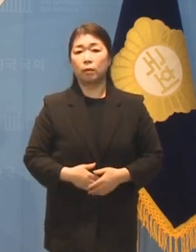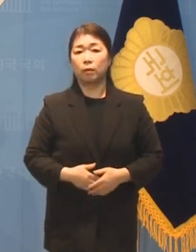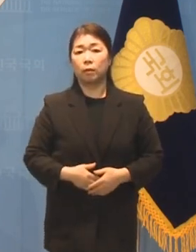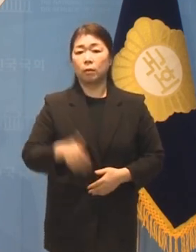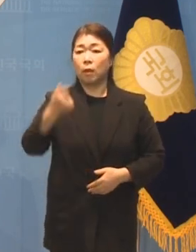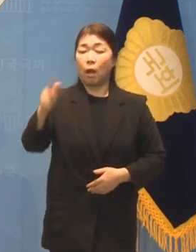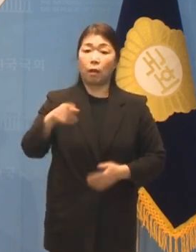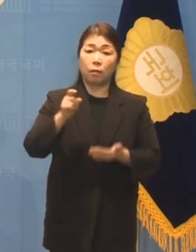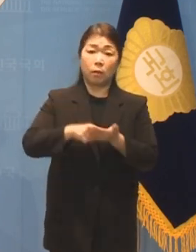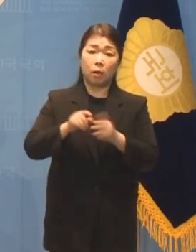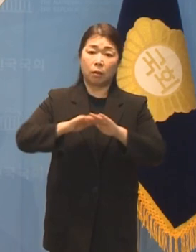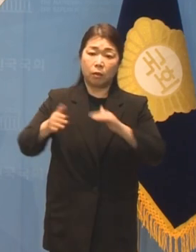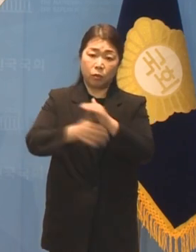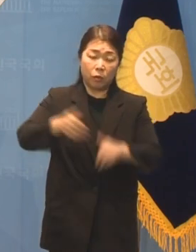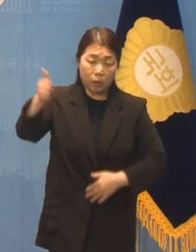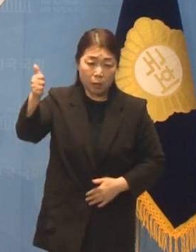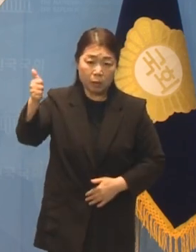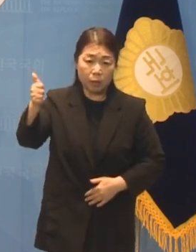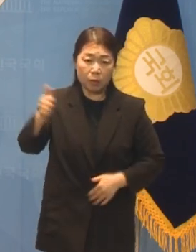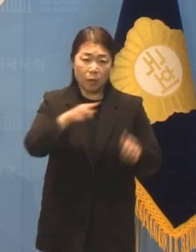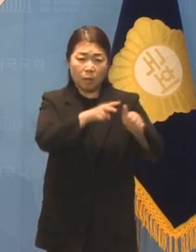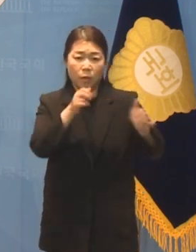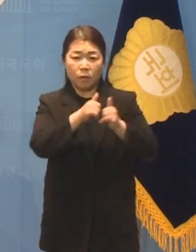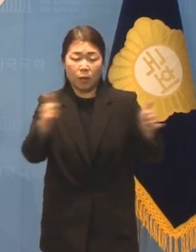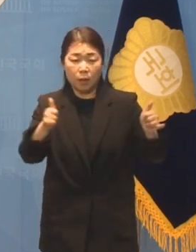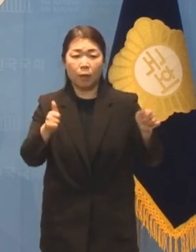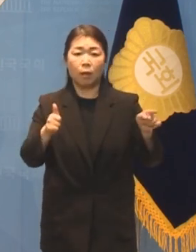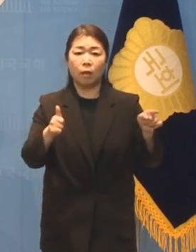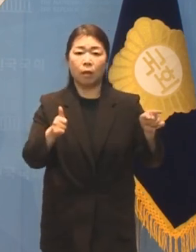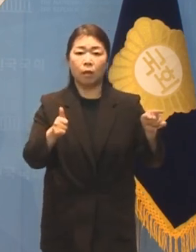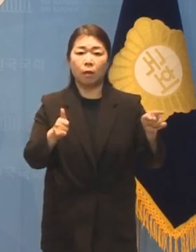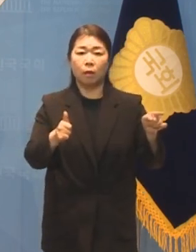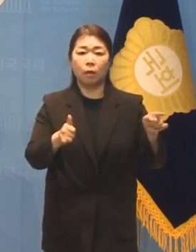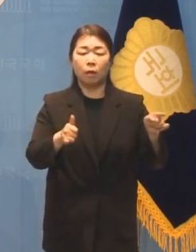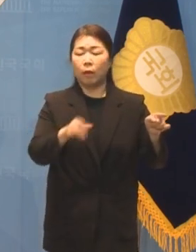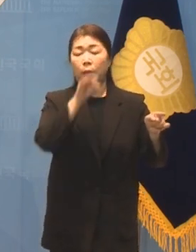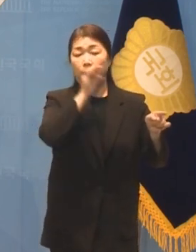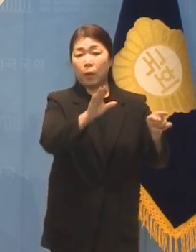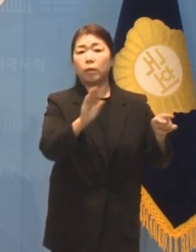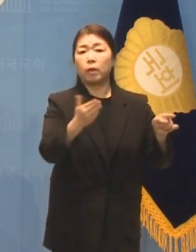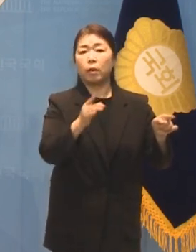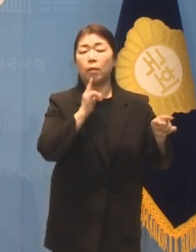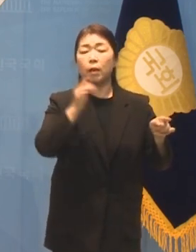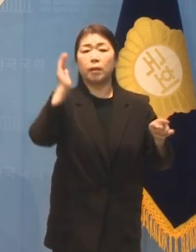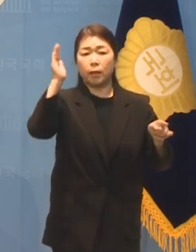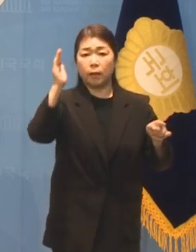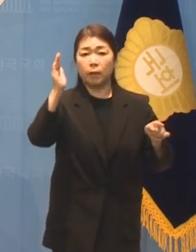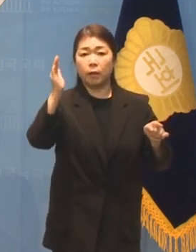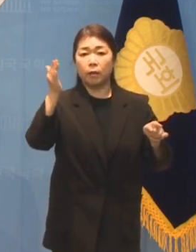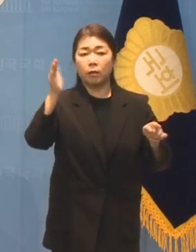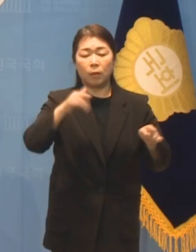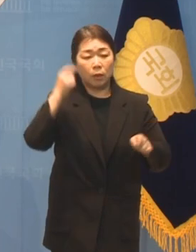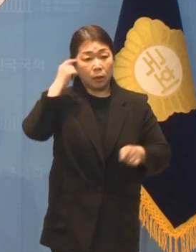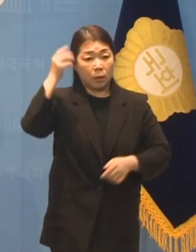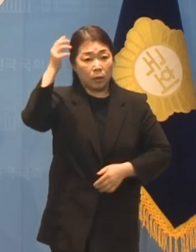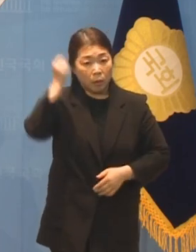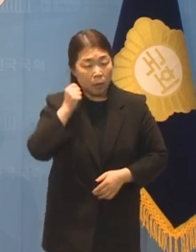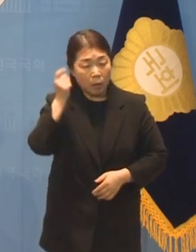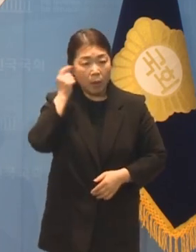한동훈 비대위원장은 극단적 혐오자가 설 자리는 없다고 한 말을